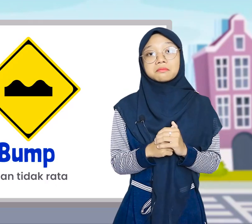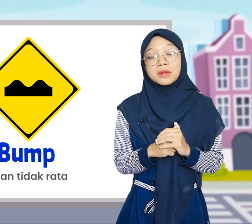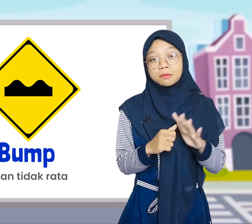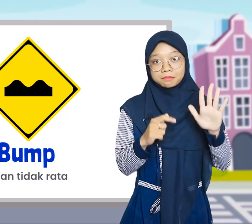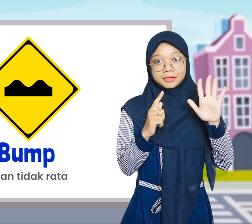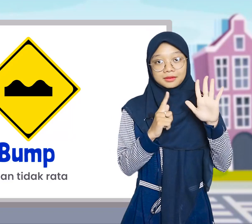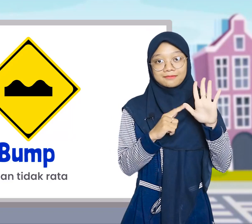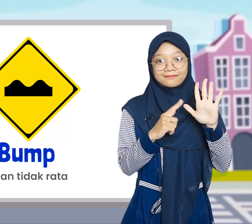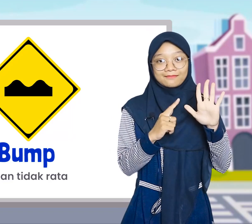Bumps.